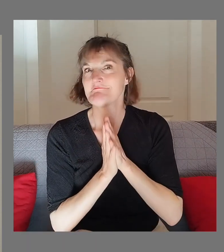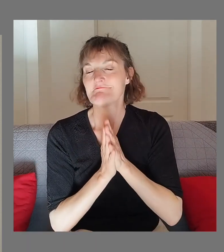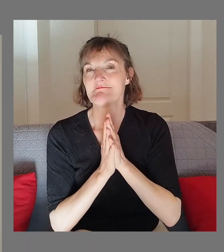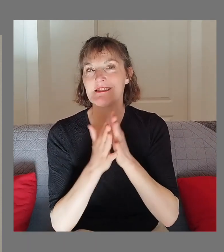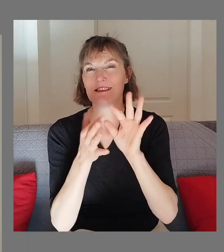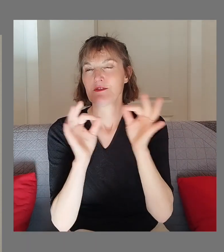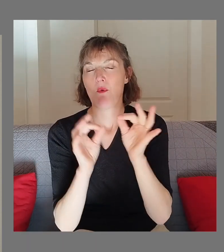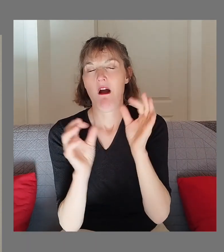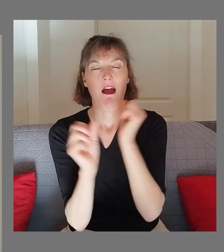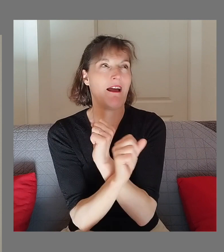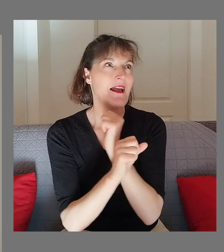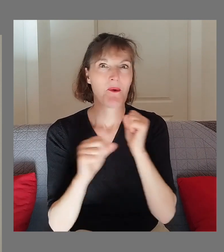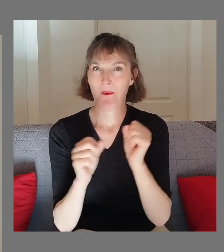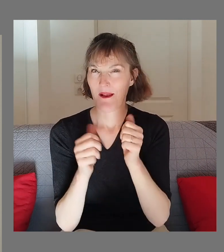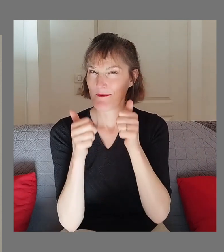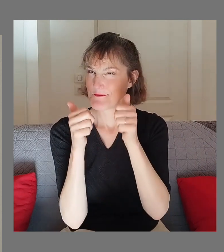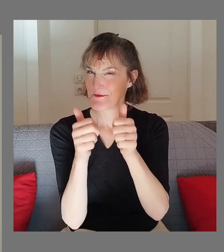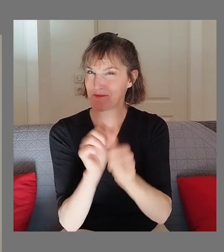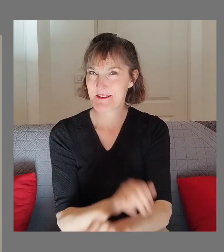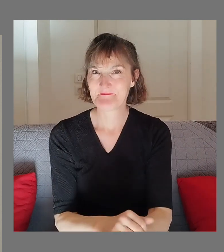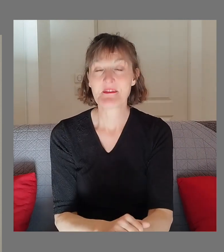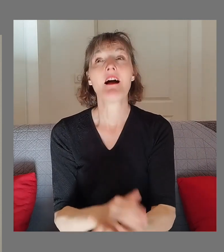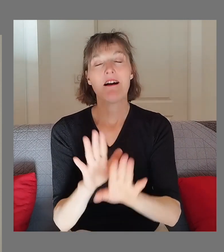Donc c'est vraiment une histoire incroyable.